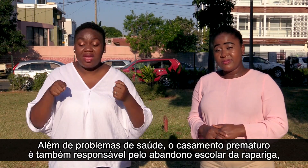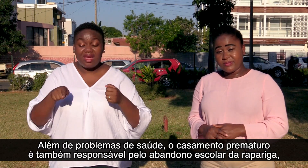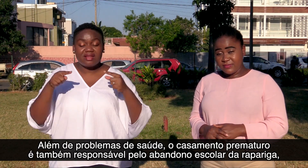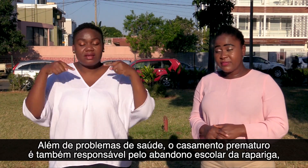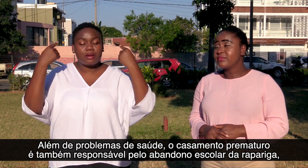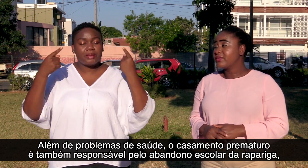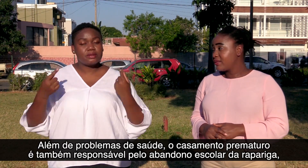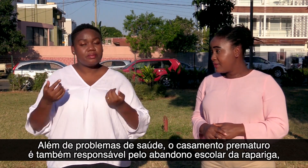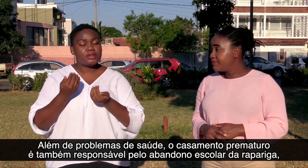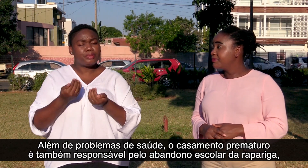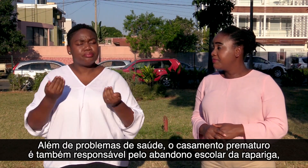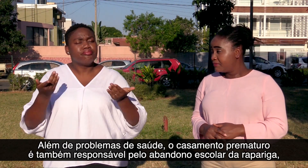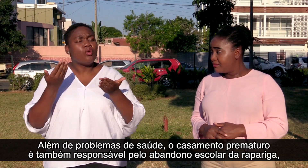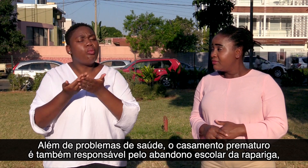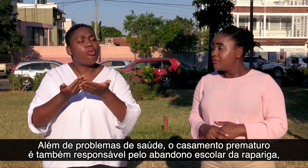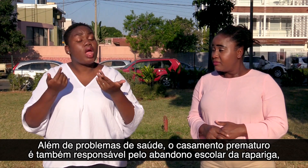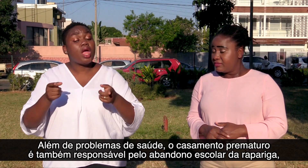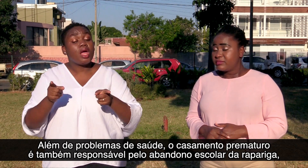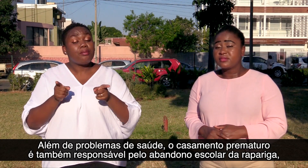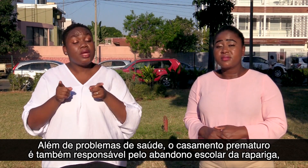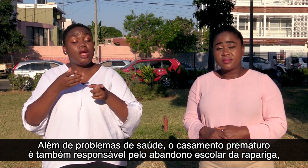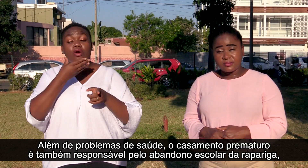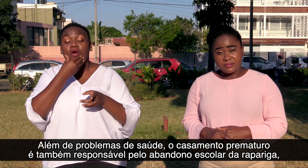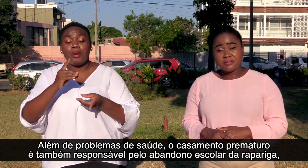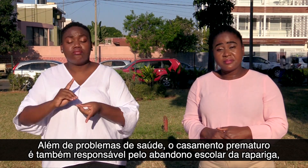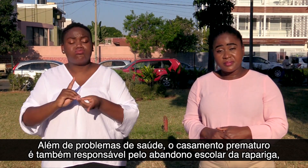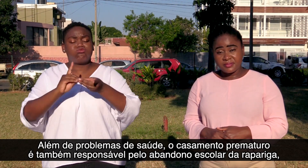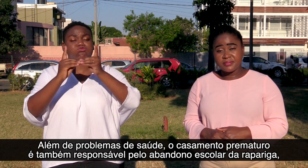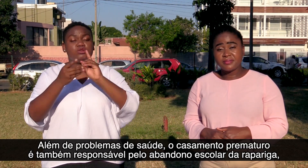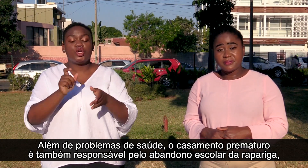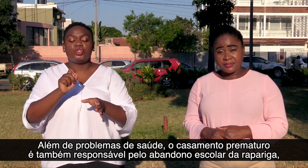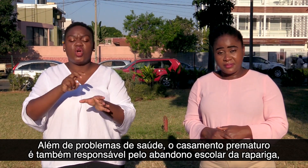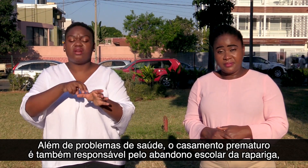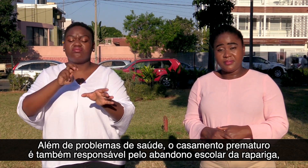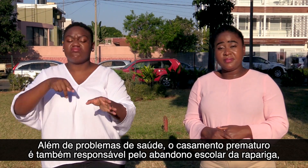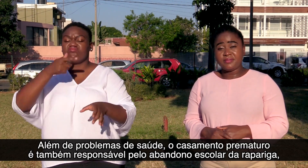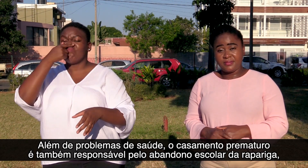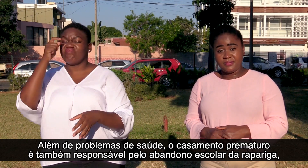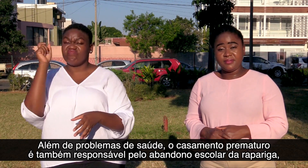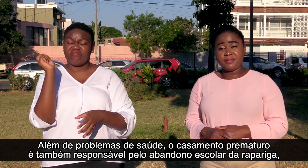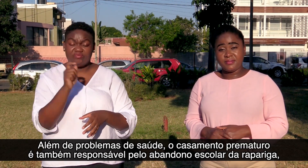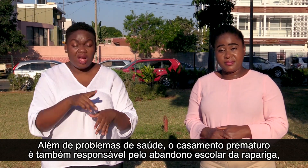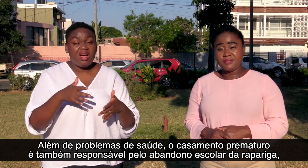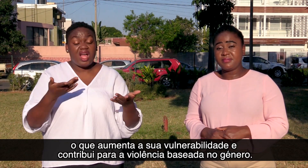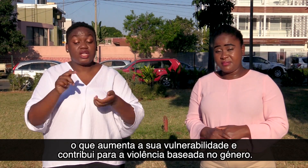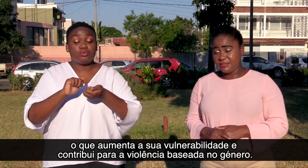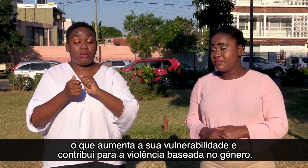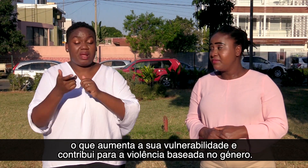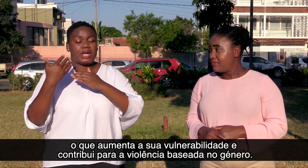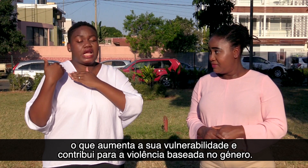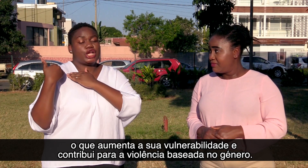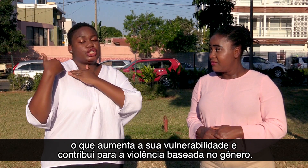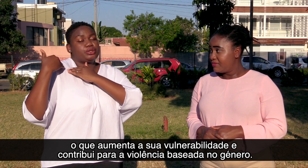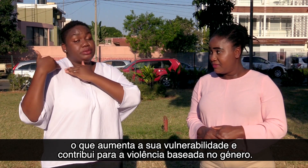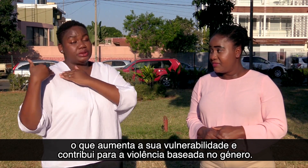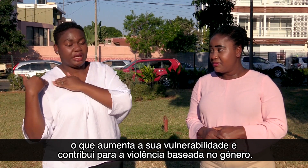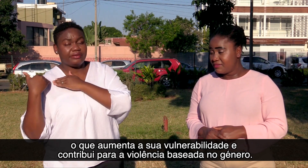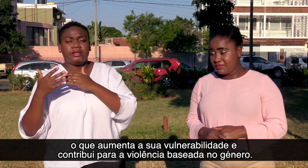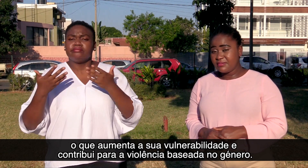Além de problemas de saúde, o casamento prematuro é também responsável pelo abandono escolar da rapariga, o que aumenta a